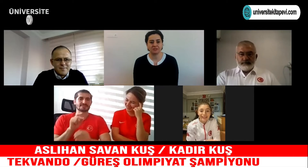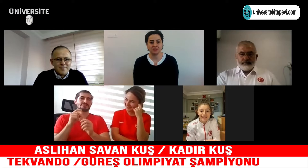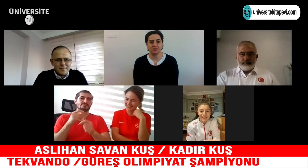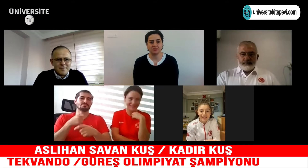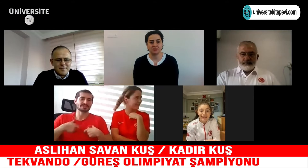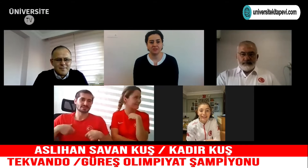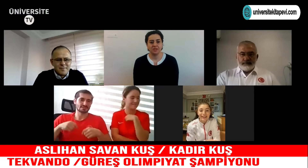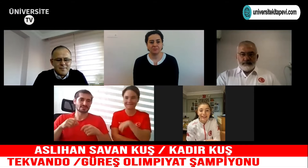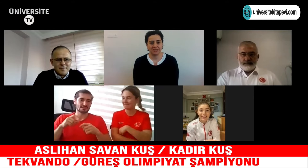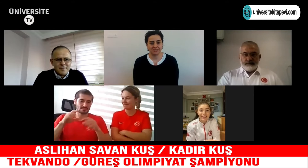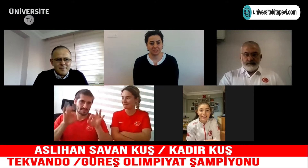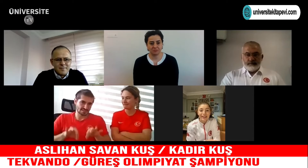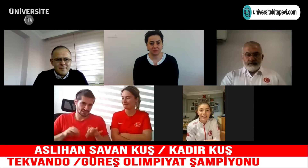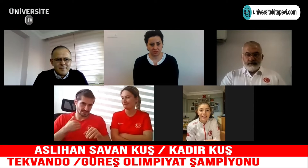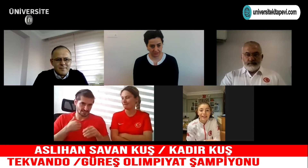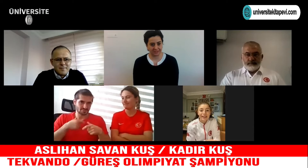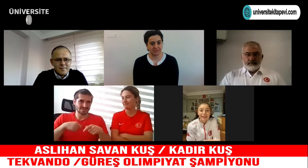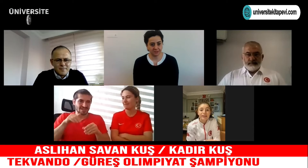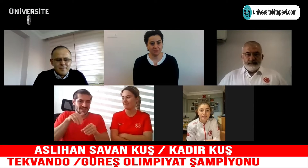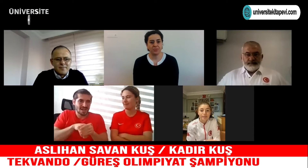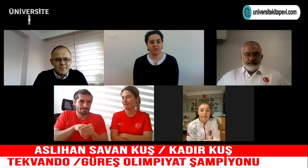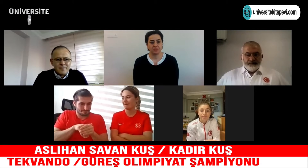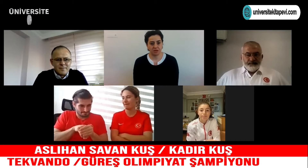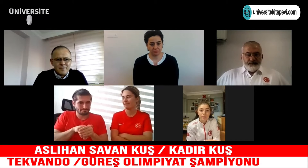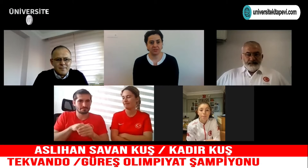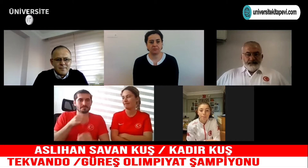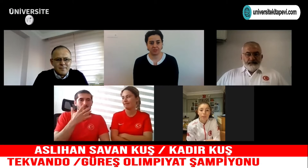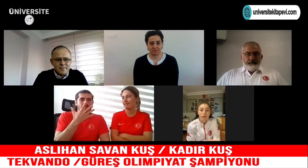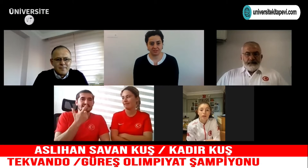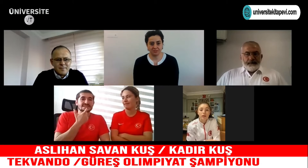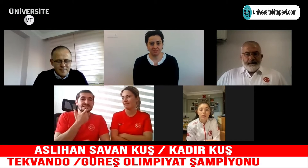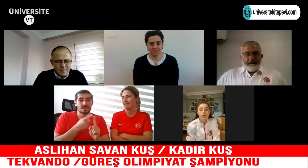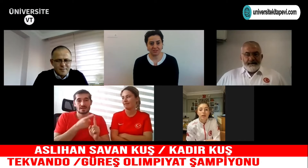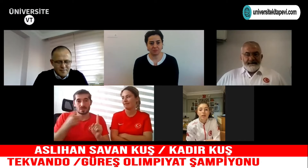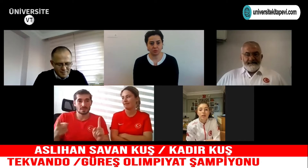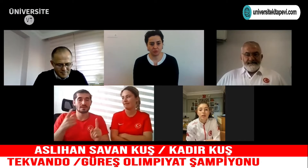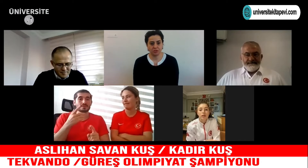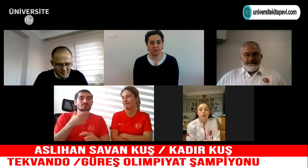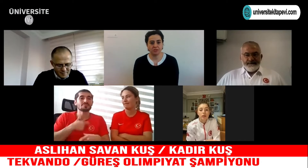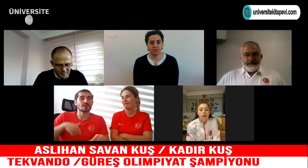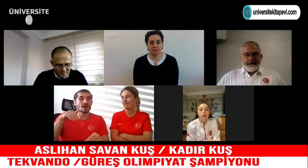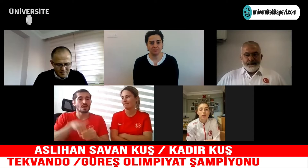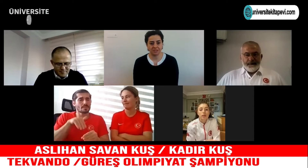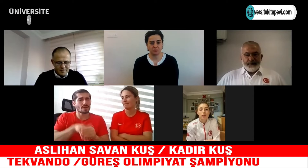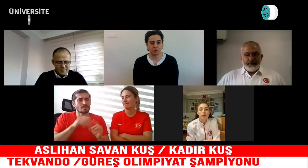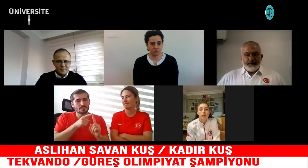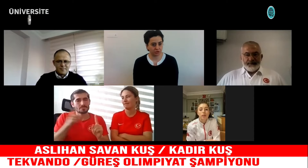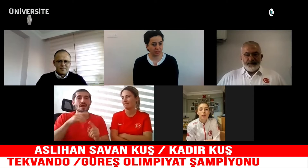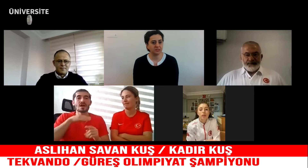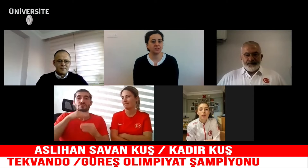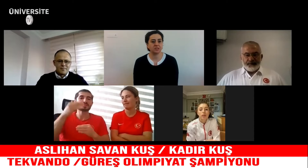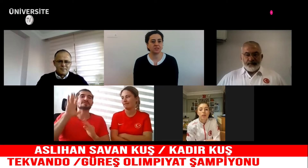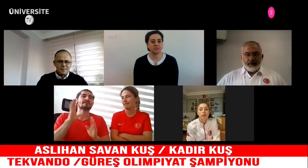2012 yılında mini takıma girdim. Kamplara başladım. 5 sene boyunca mini